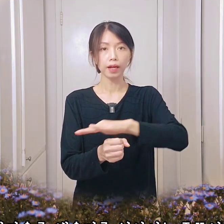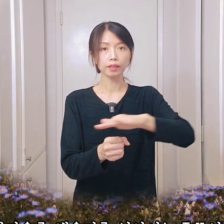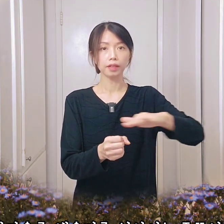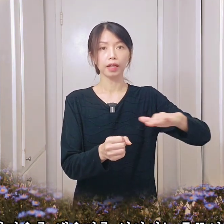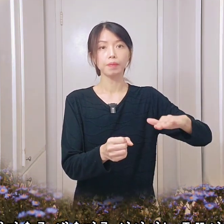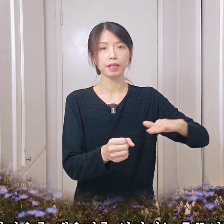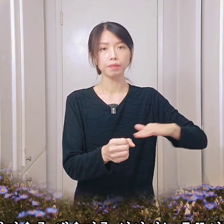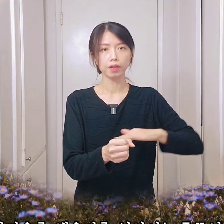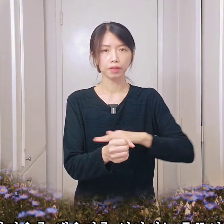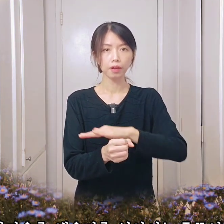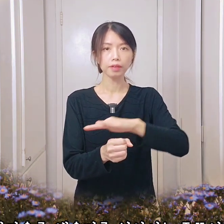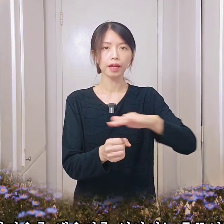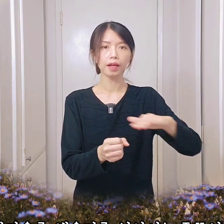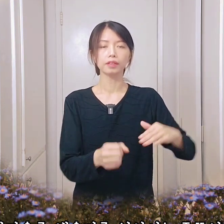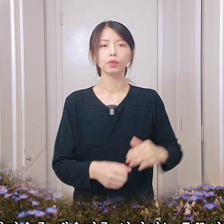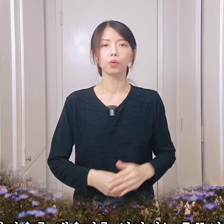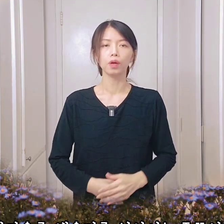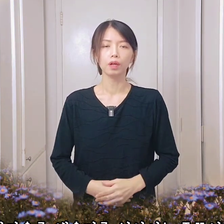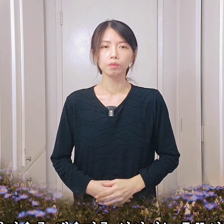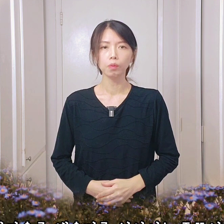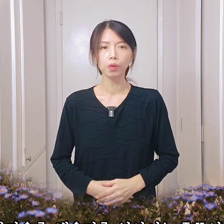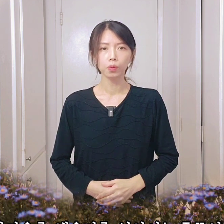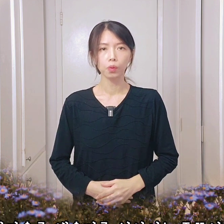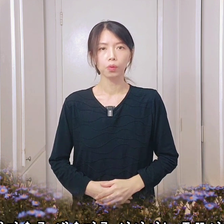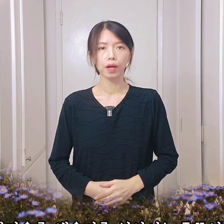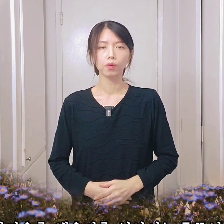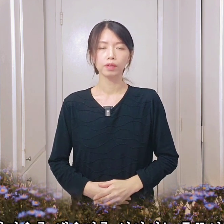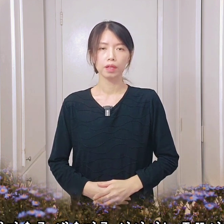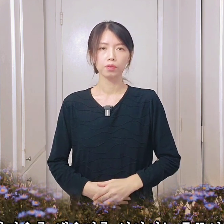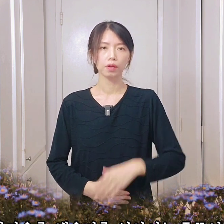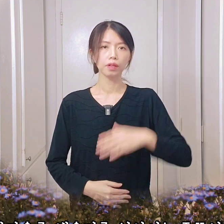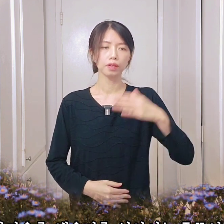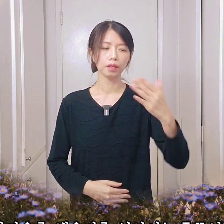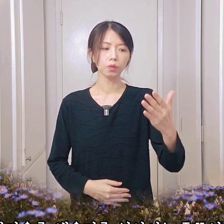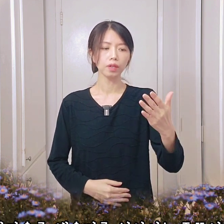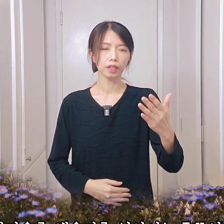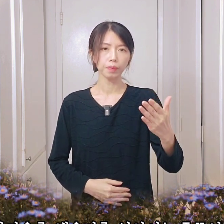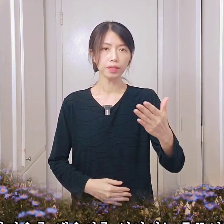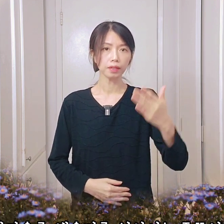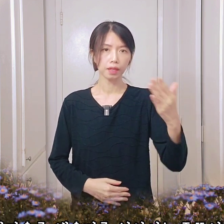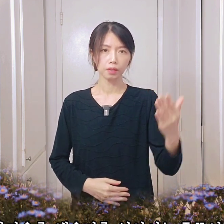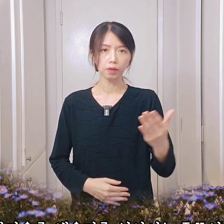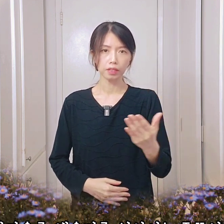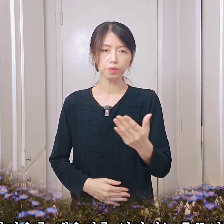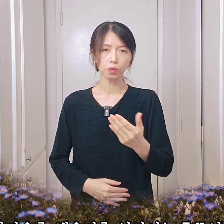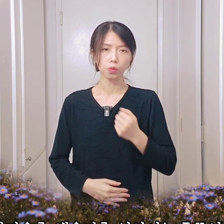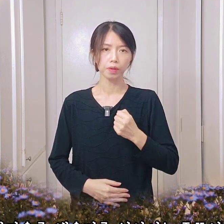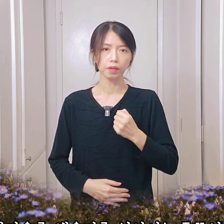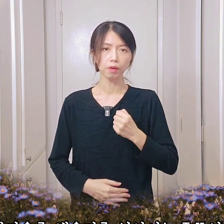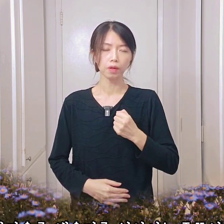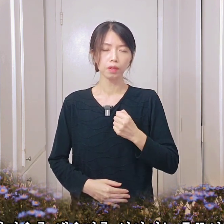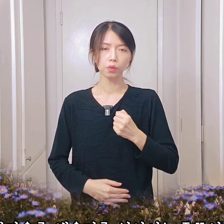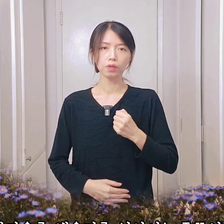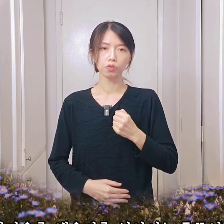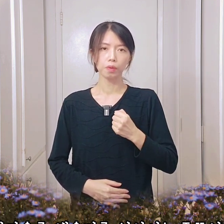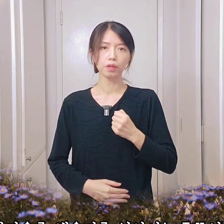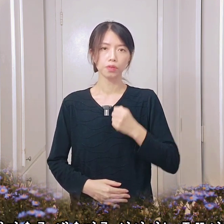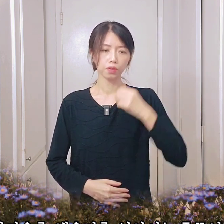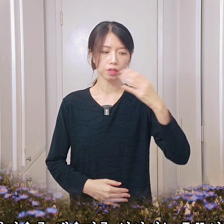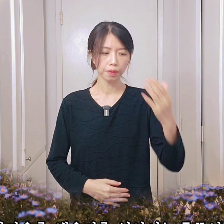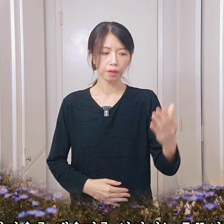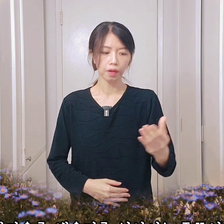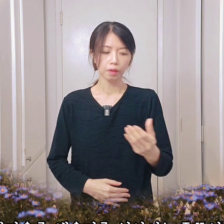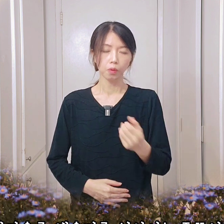사랑으로, 사랑은 아까 말씀드렸죠? 사랑으로, 뭐뭐로 라고 한 뜻에서는 손을 이렇게 핀 상태에서 가슴 쪽으로 오면서 손을